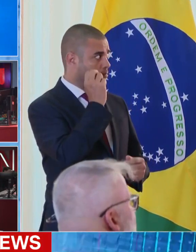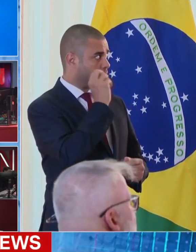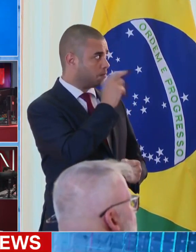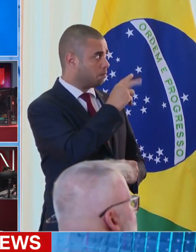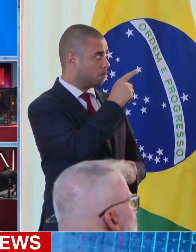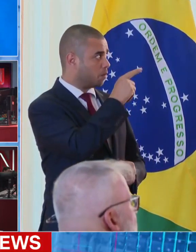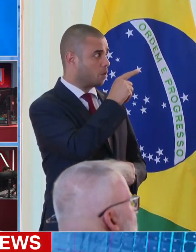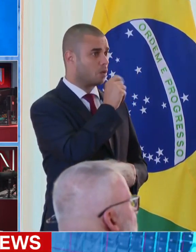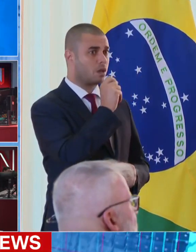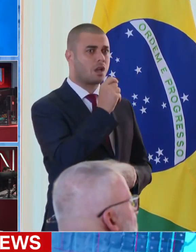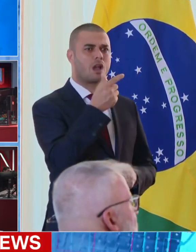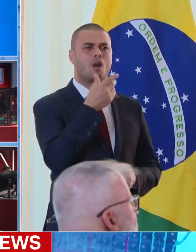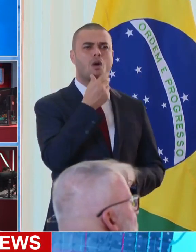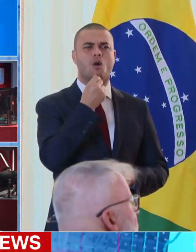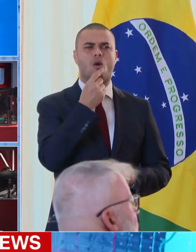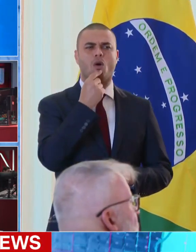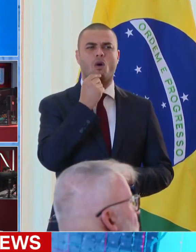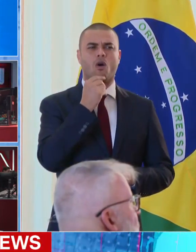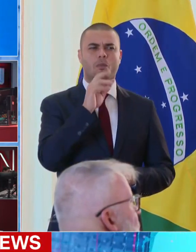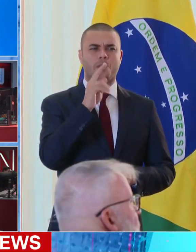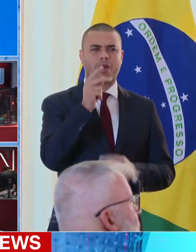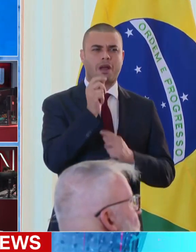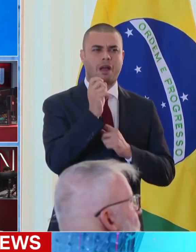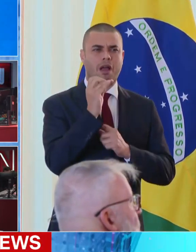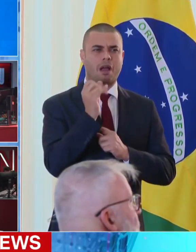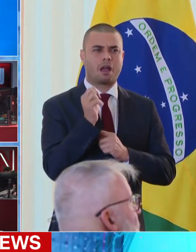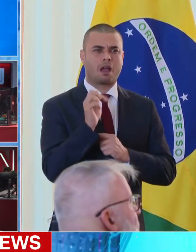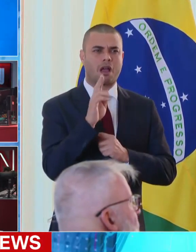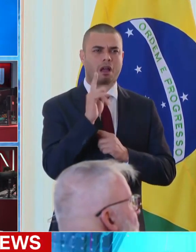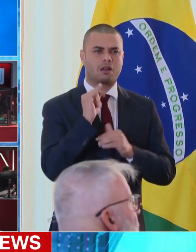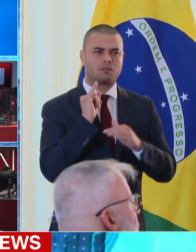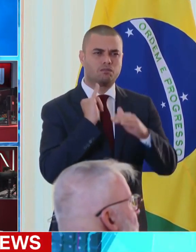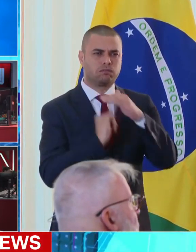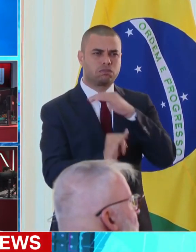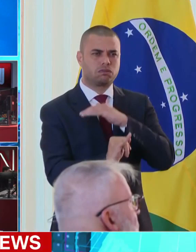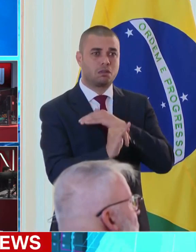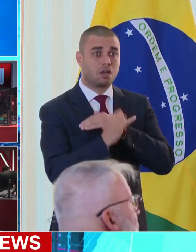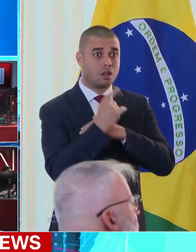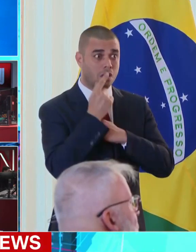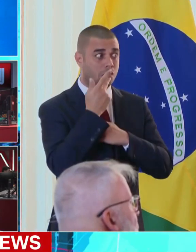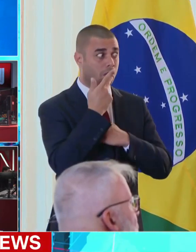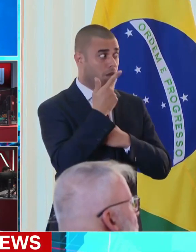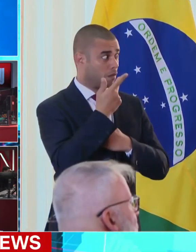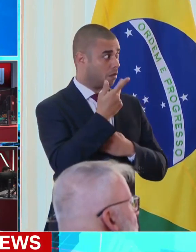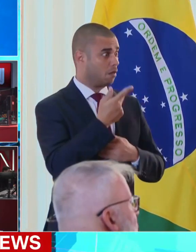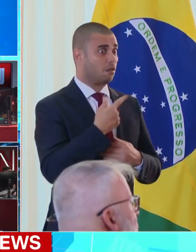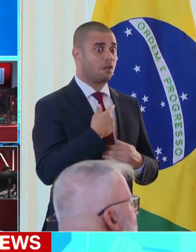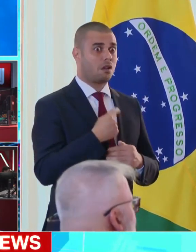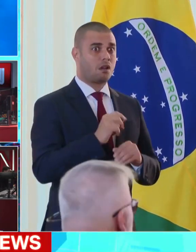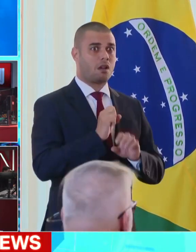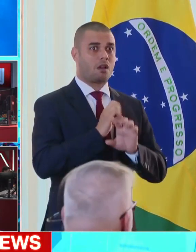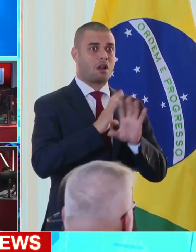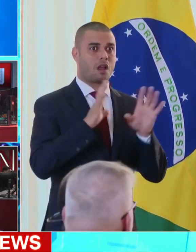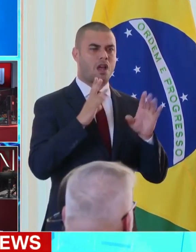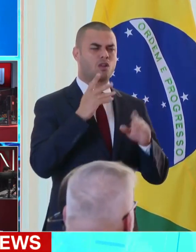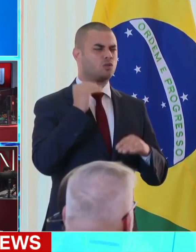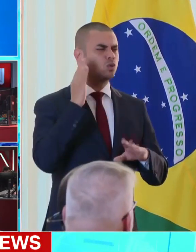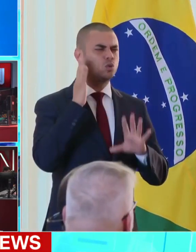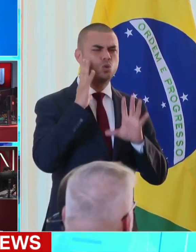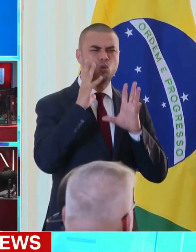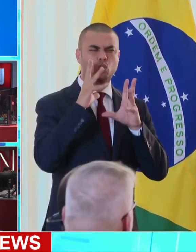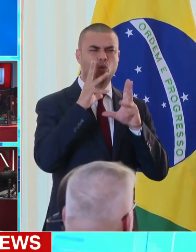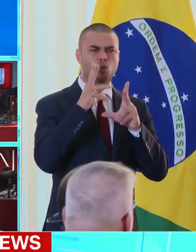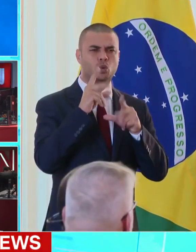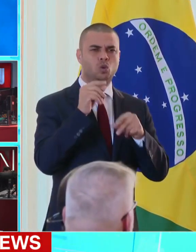como ele abra essa peça ela é um Marco um Marco porque Augusto Aras sempre balizou